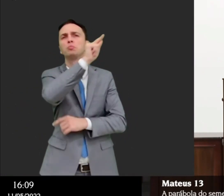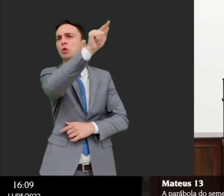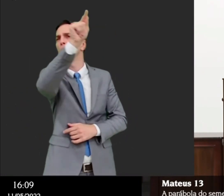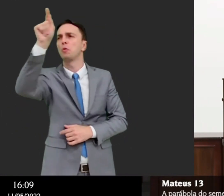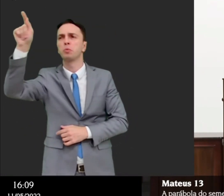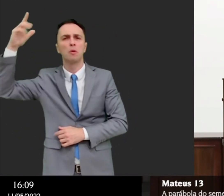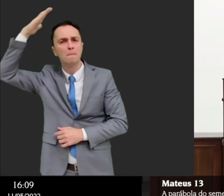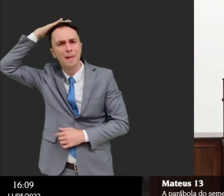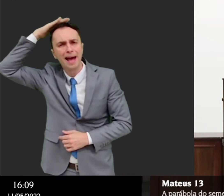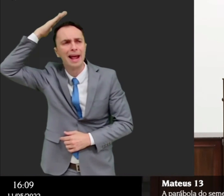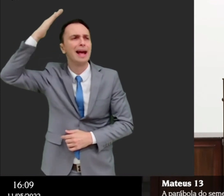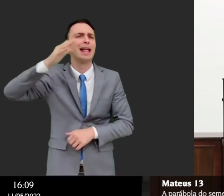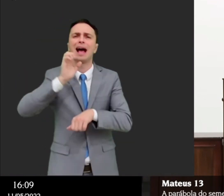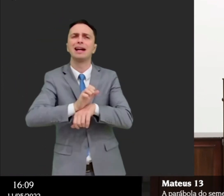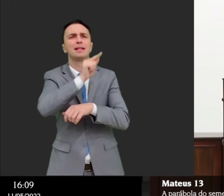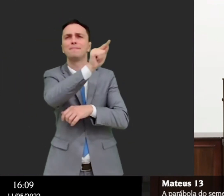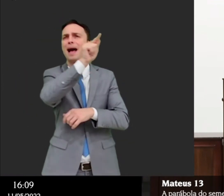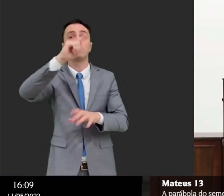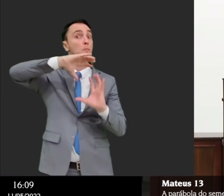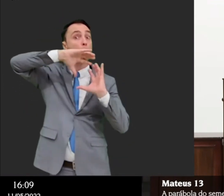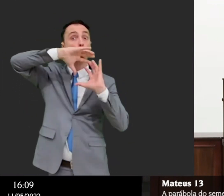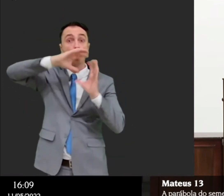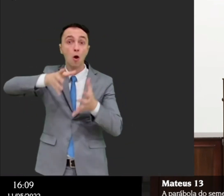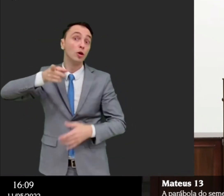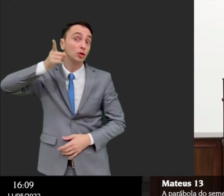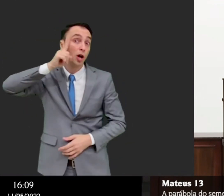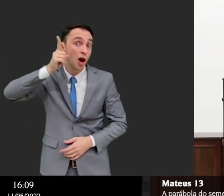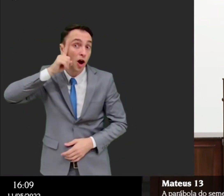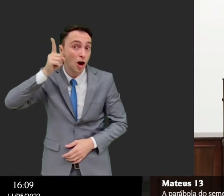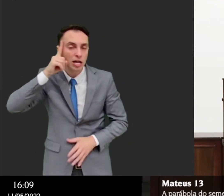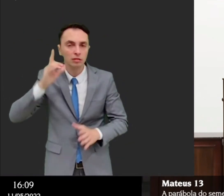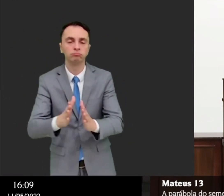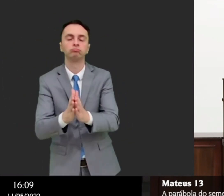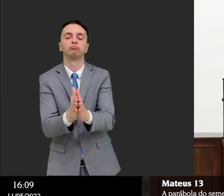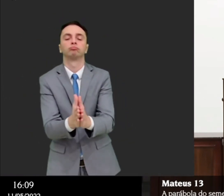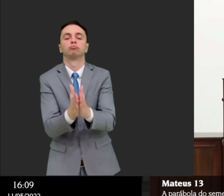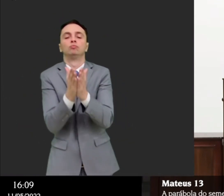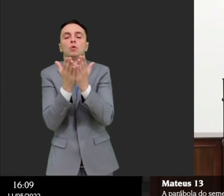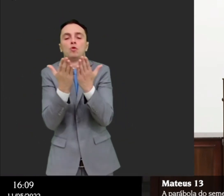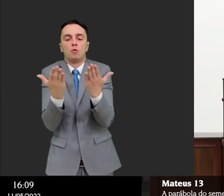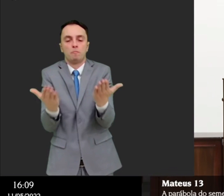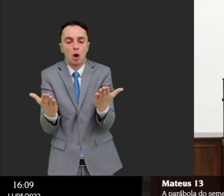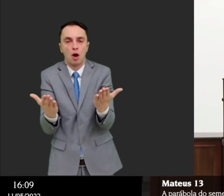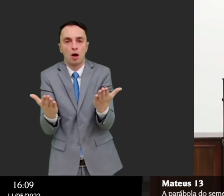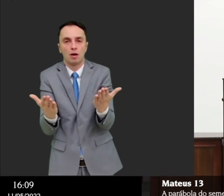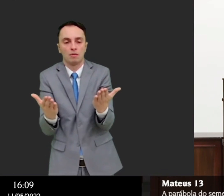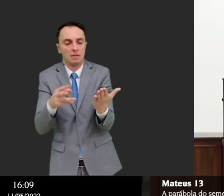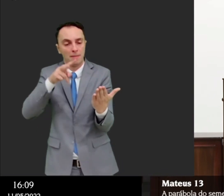Paraná, para outros estados e no mundo. A hora que abre a palavra, o semeador